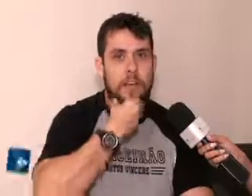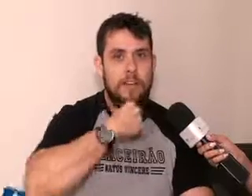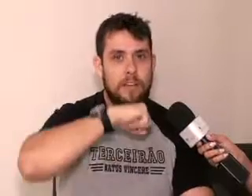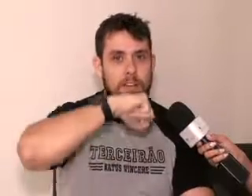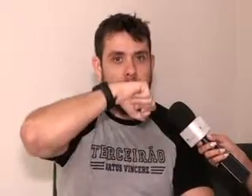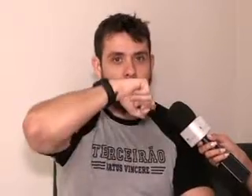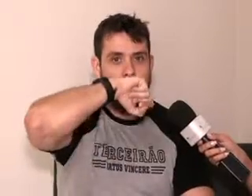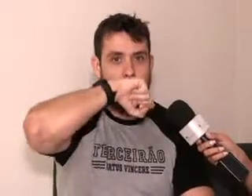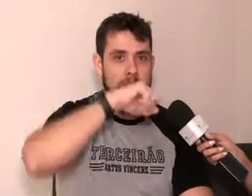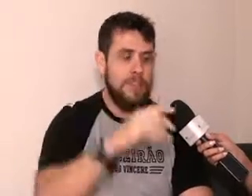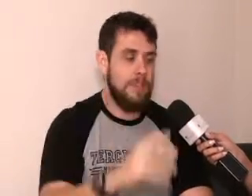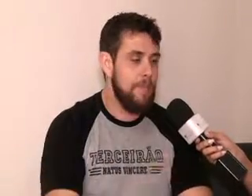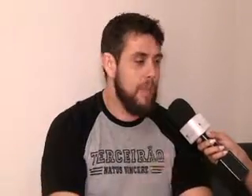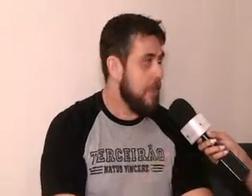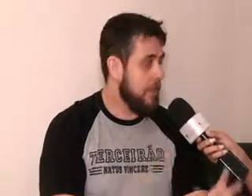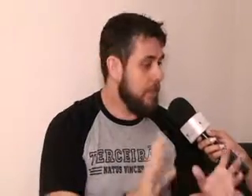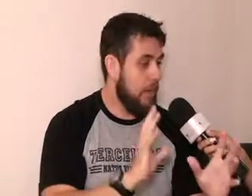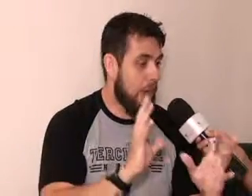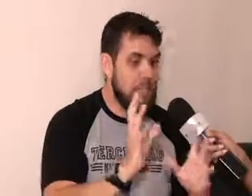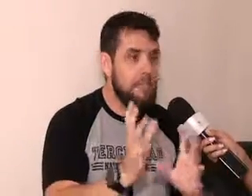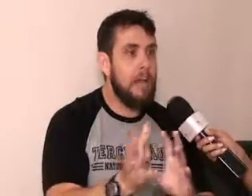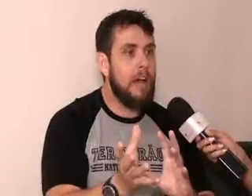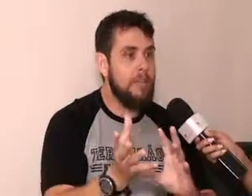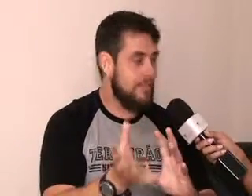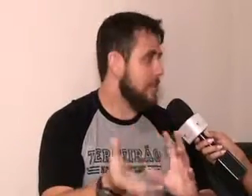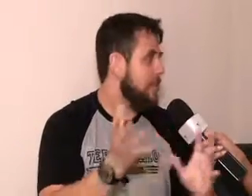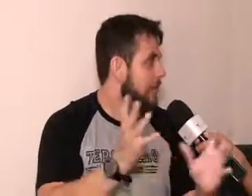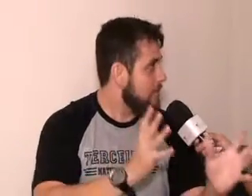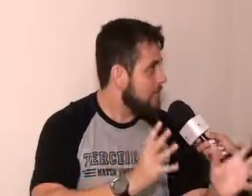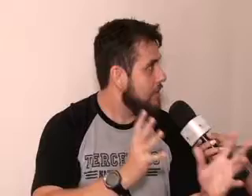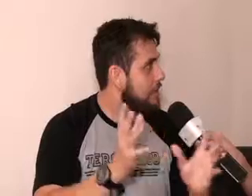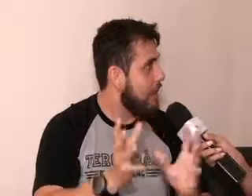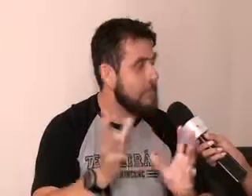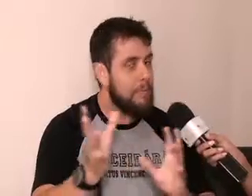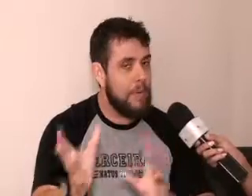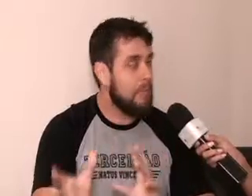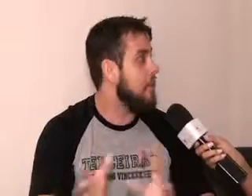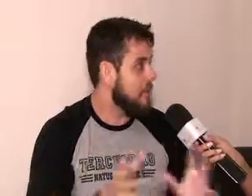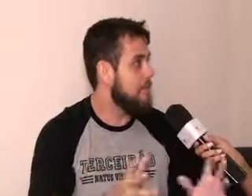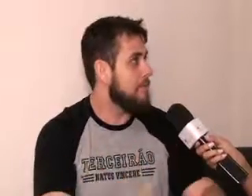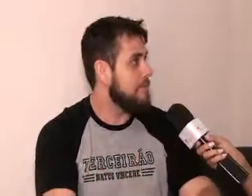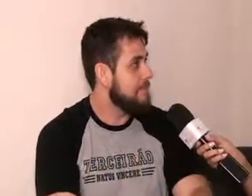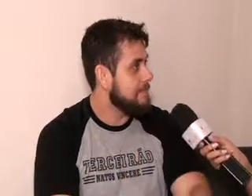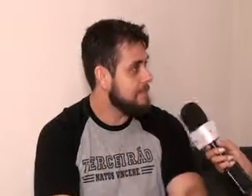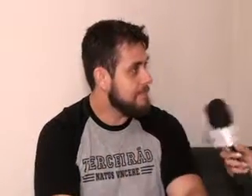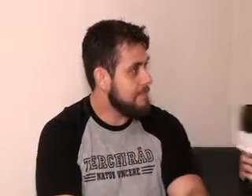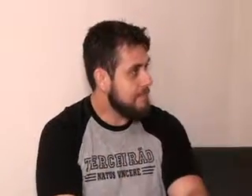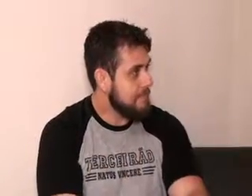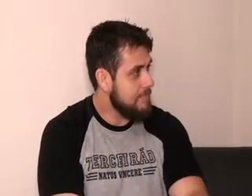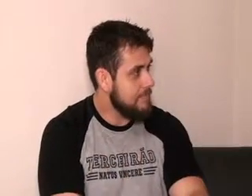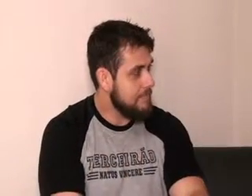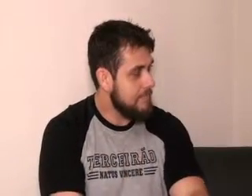pai, a gente define assim. Então, a mesma palavra, sim, tem vários significados dependendo da região.